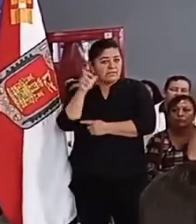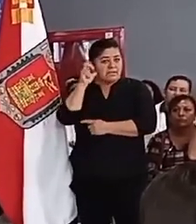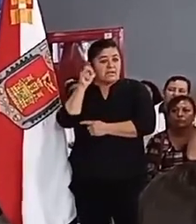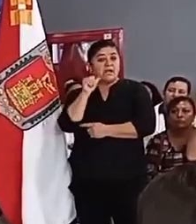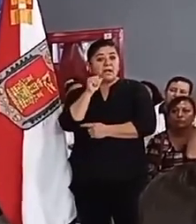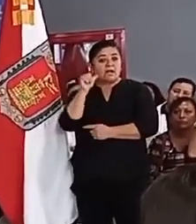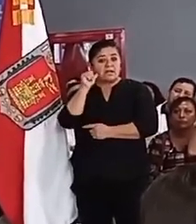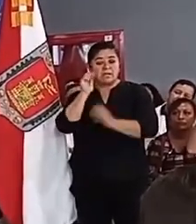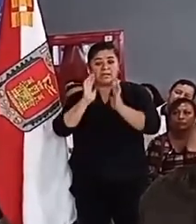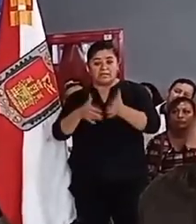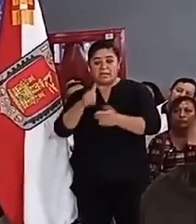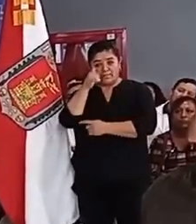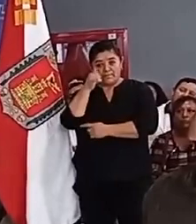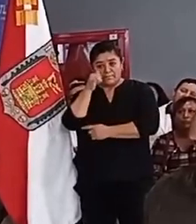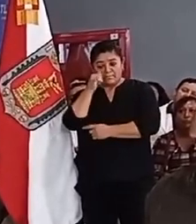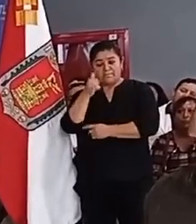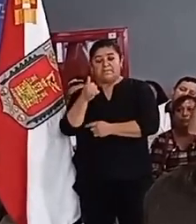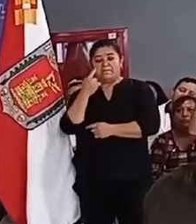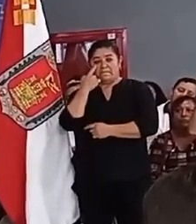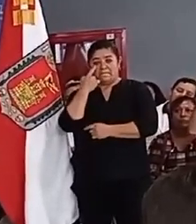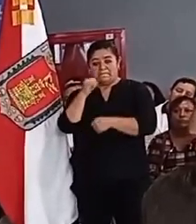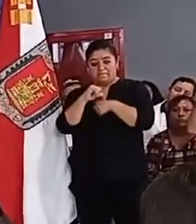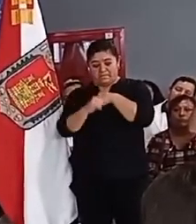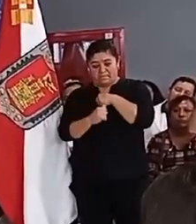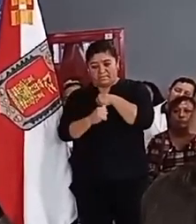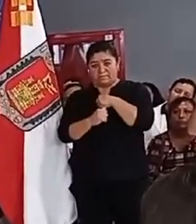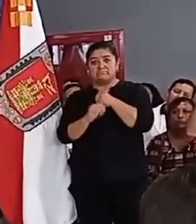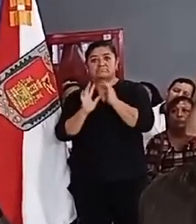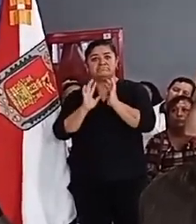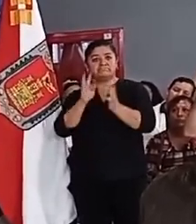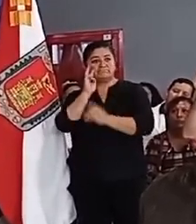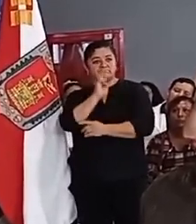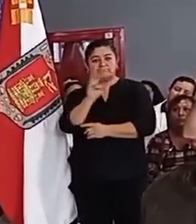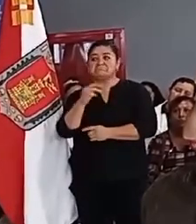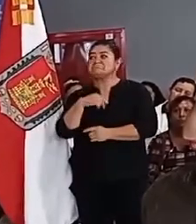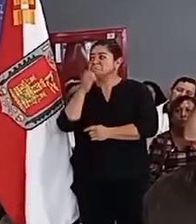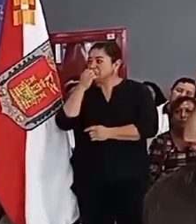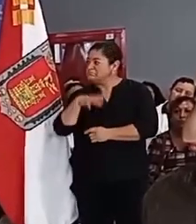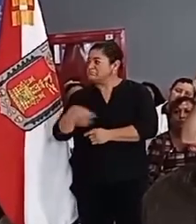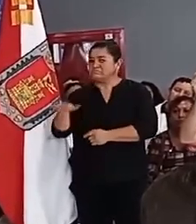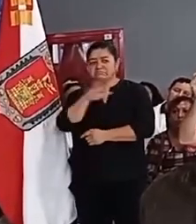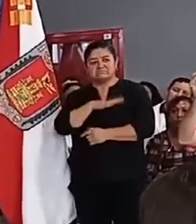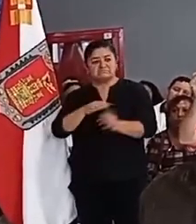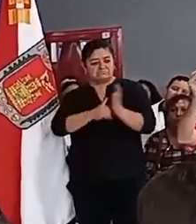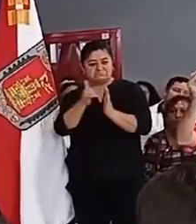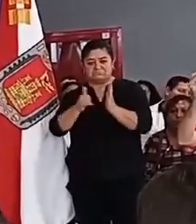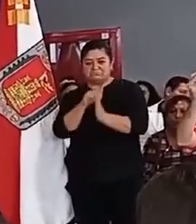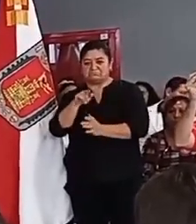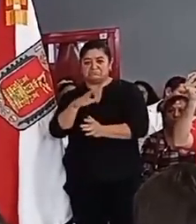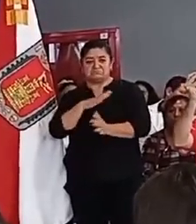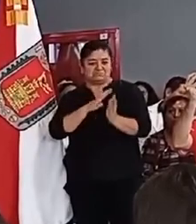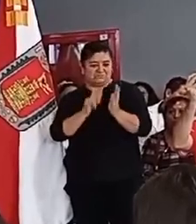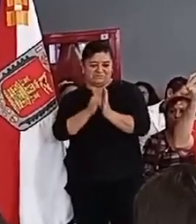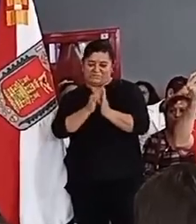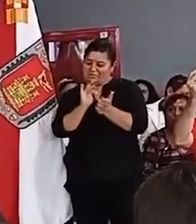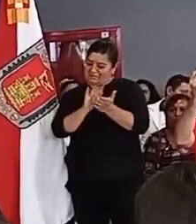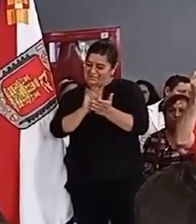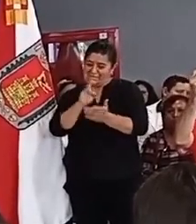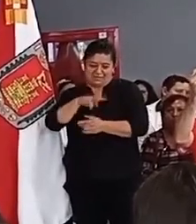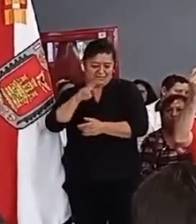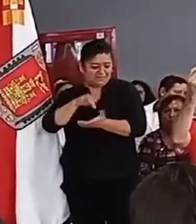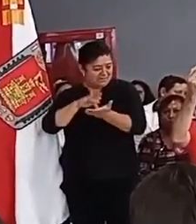operaron de mi ojo y Dios gracias y y por las bonitas instalaciones que mandado a construir y más sincero